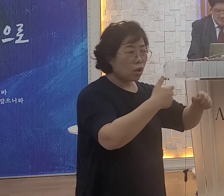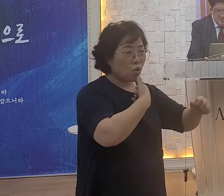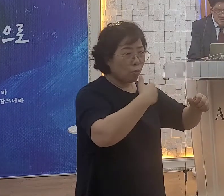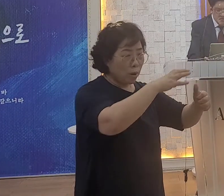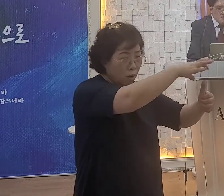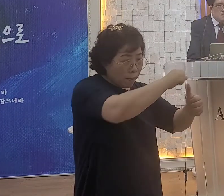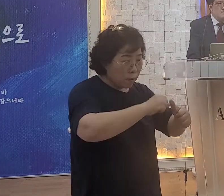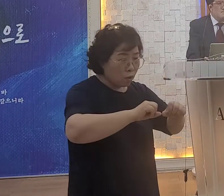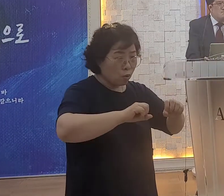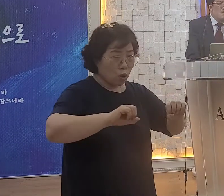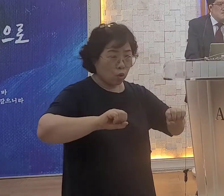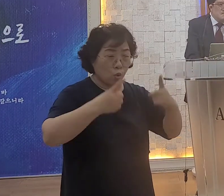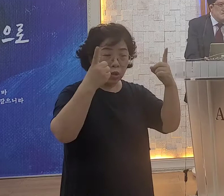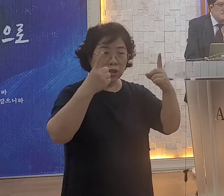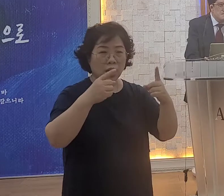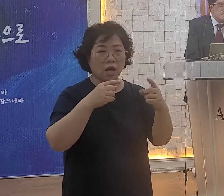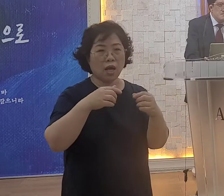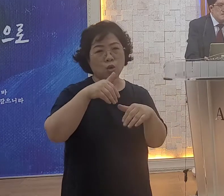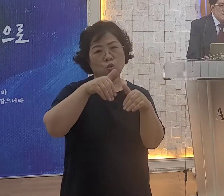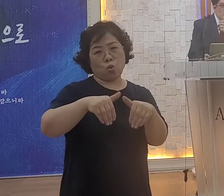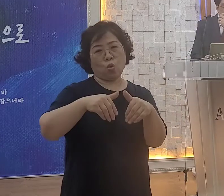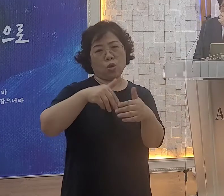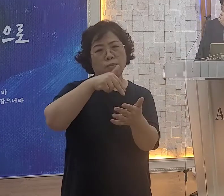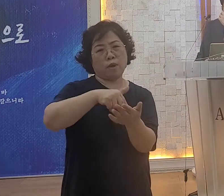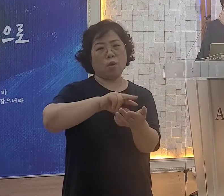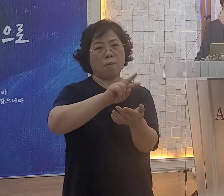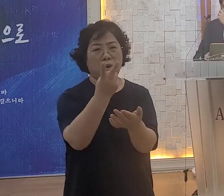됩니다. 여러분, 노예는